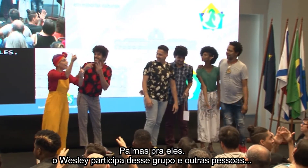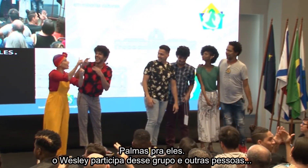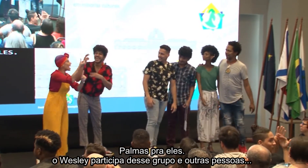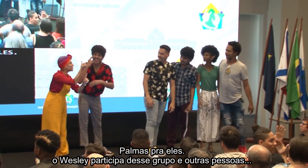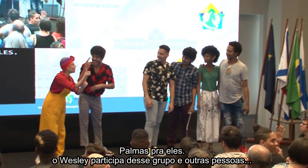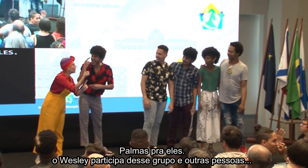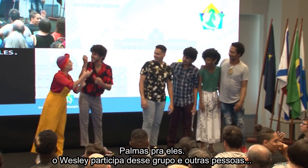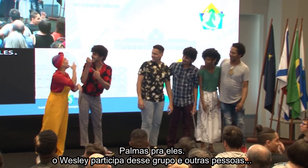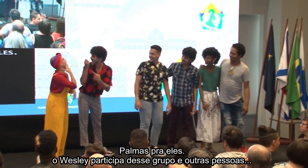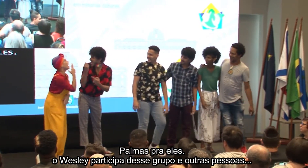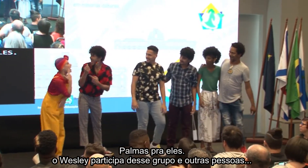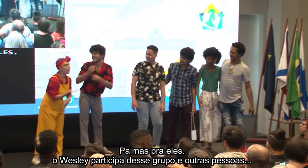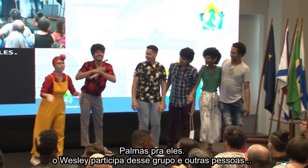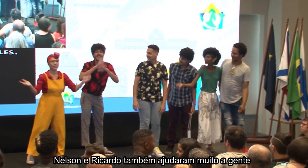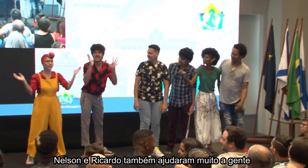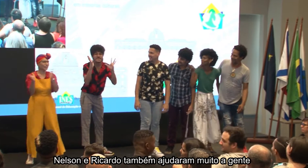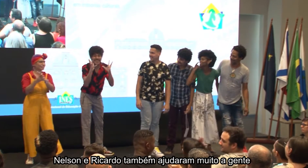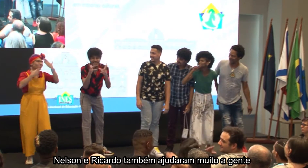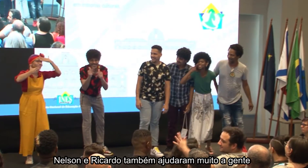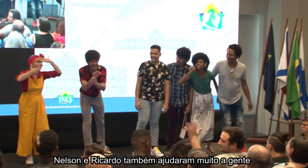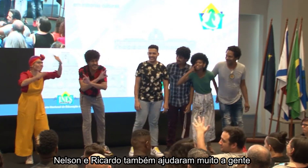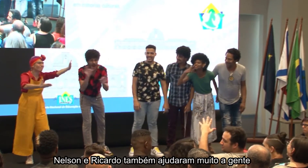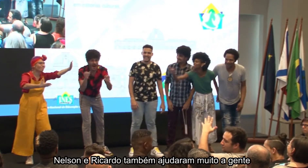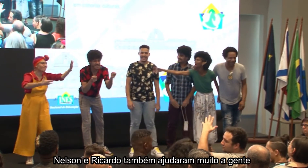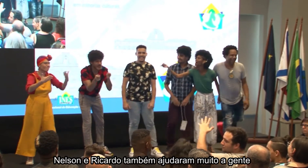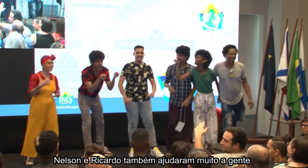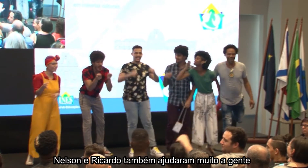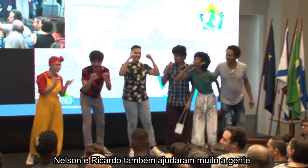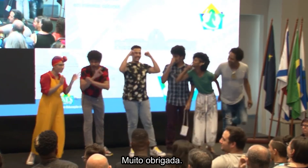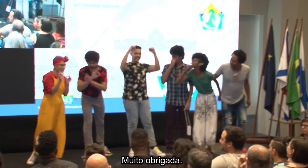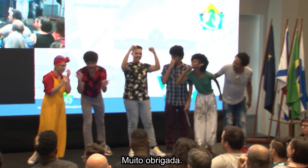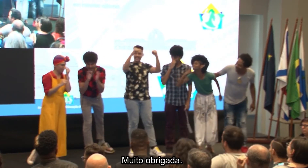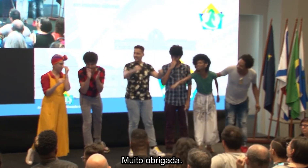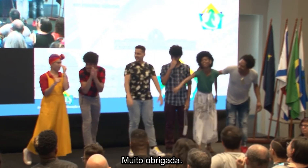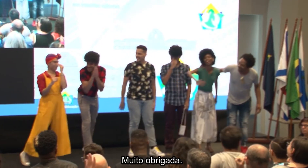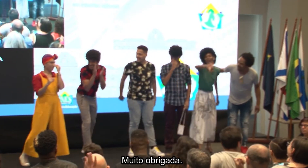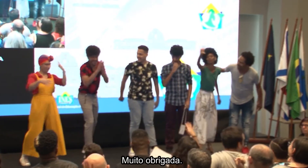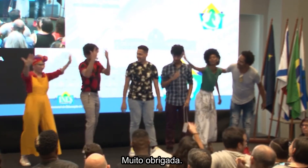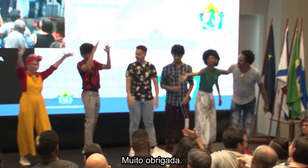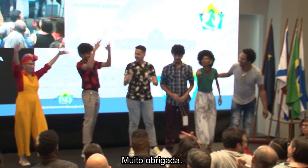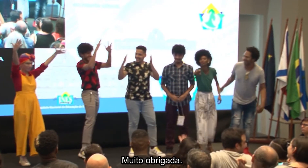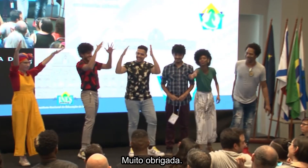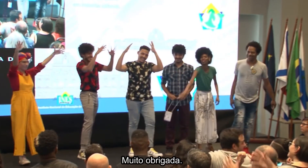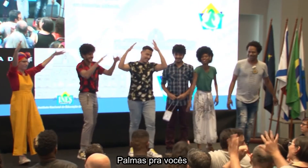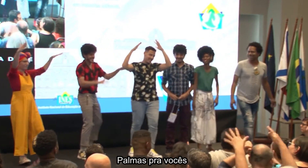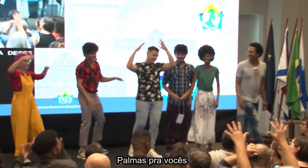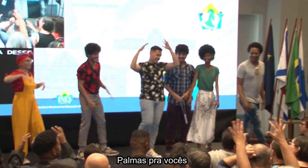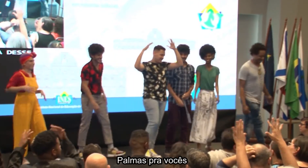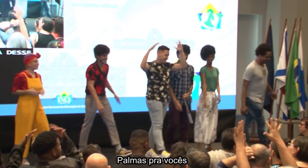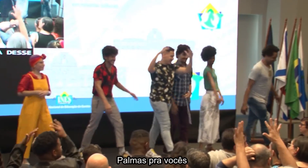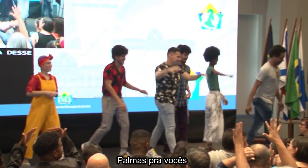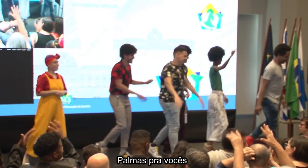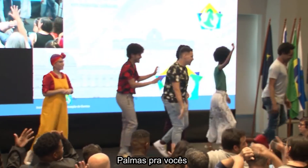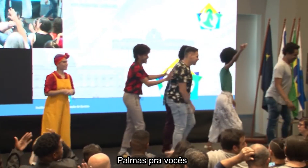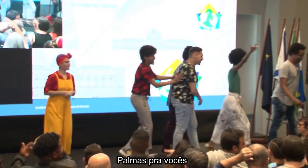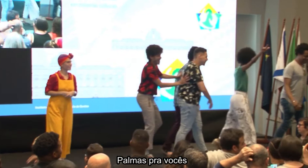Wesley participa desse grupo e Ah, outras o Nelson e o pessoas. Ricardo também ajudaram muito a gente. Muito Muito obrigada. obrigado, gente. Palmas para vocês.